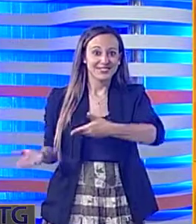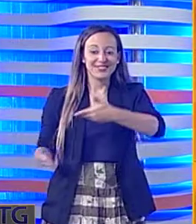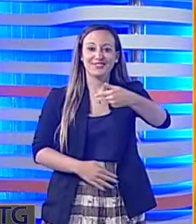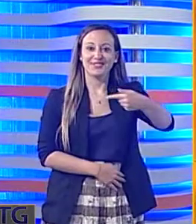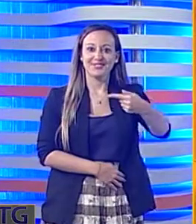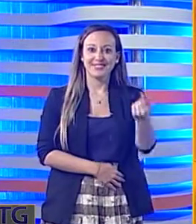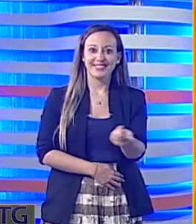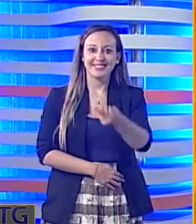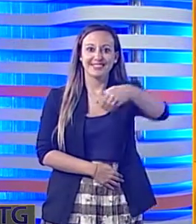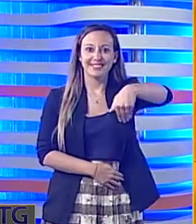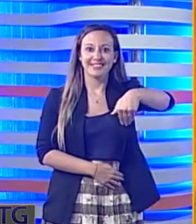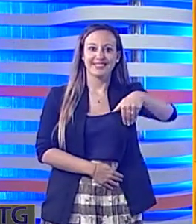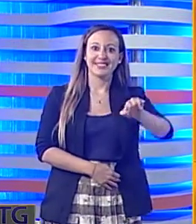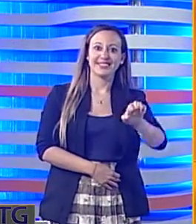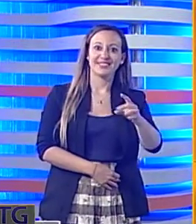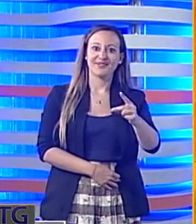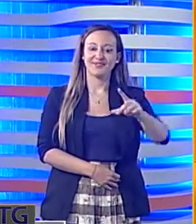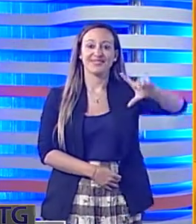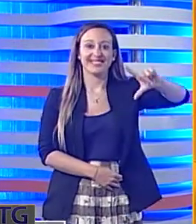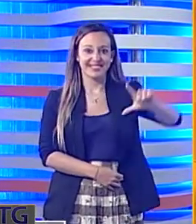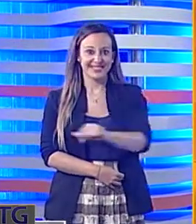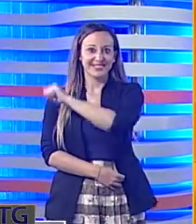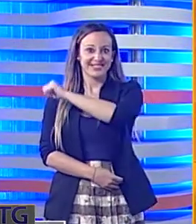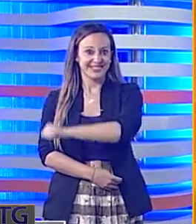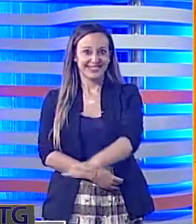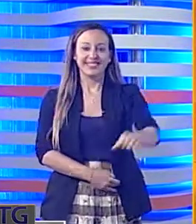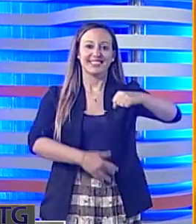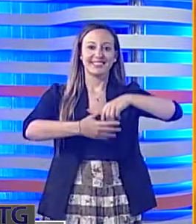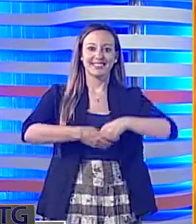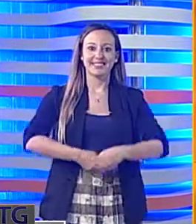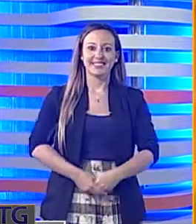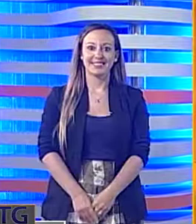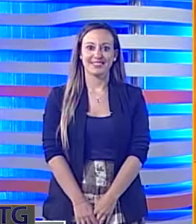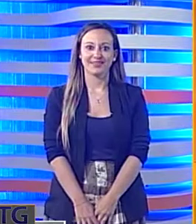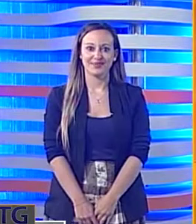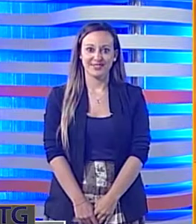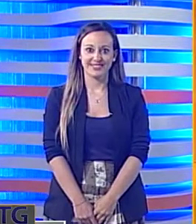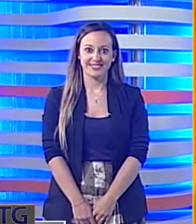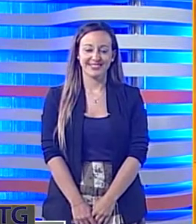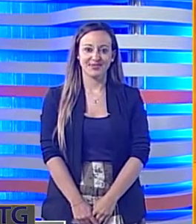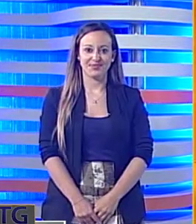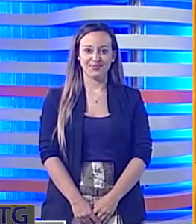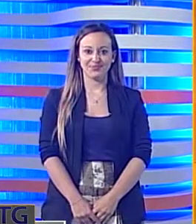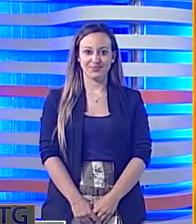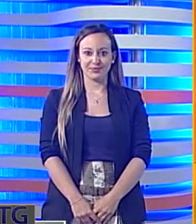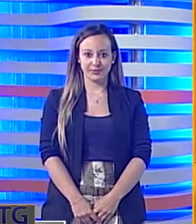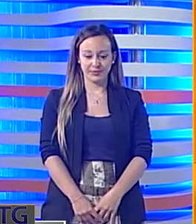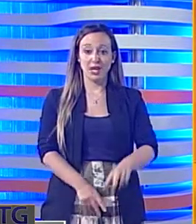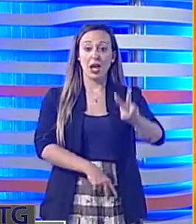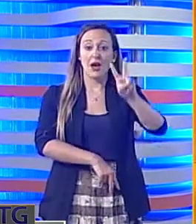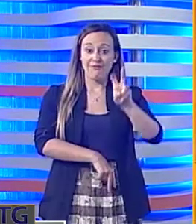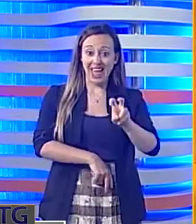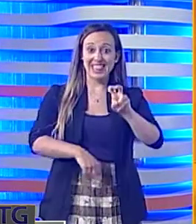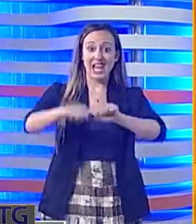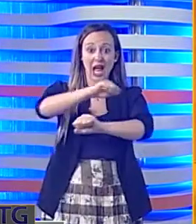Bentrovati a questa nuova edizione del TG Med Lis da Gualtiero San Filippo, l'informazione nella lingua italiana dei segni.